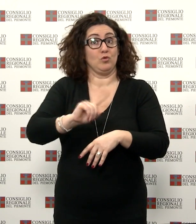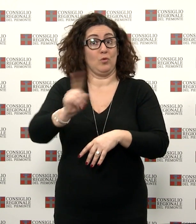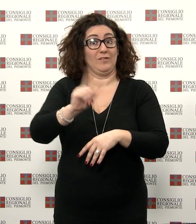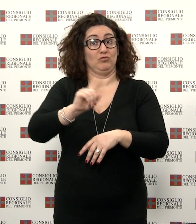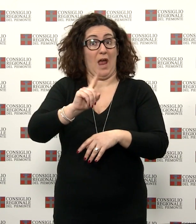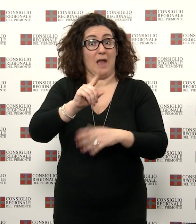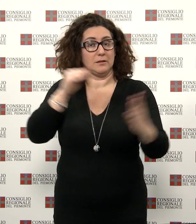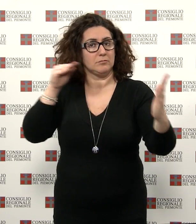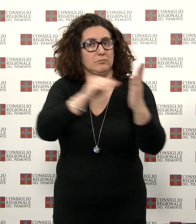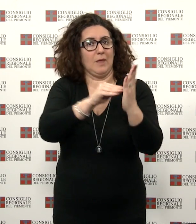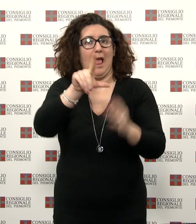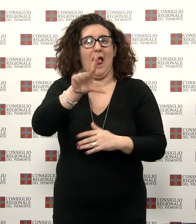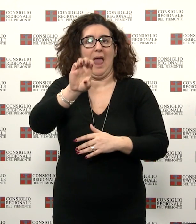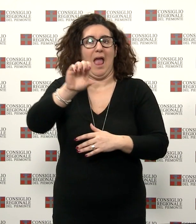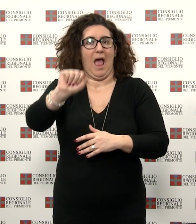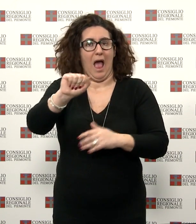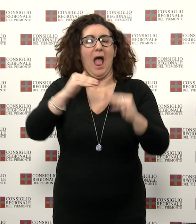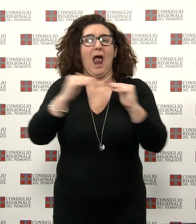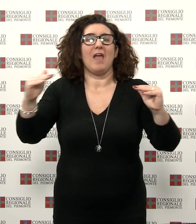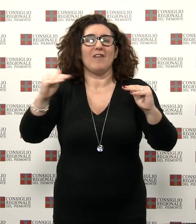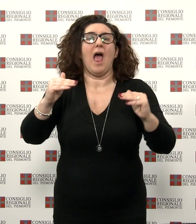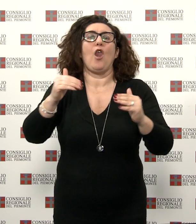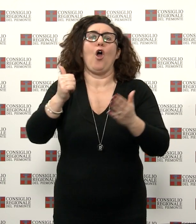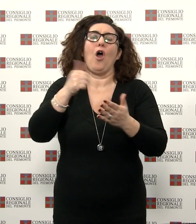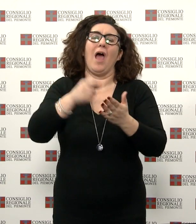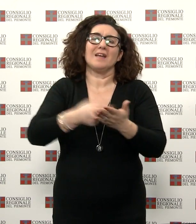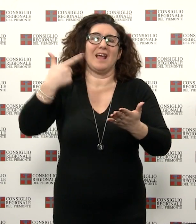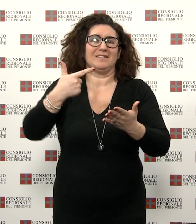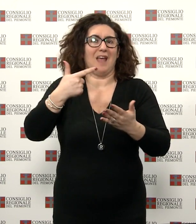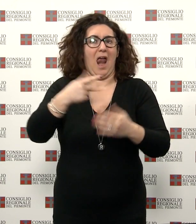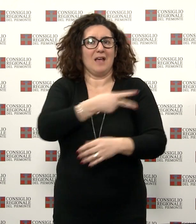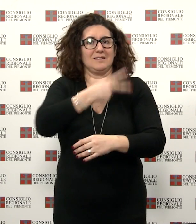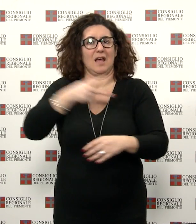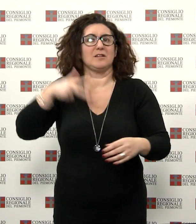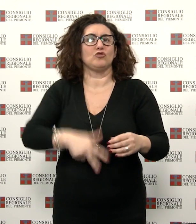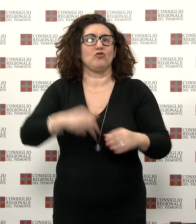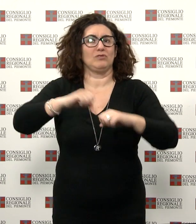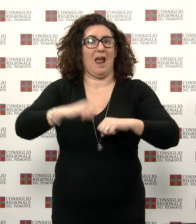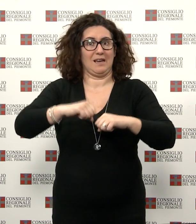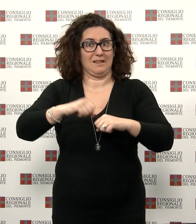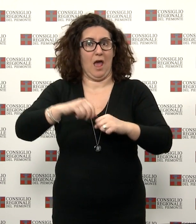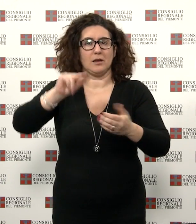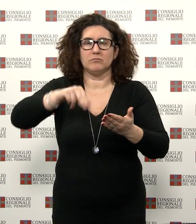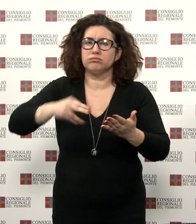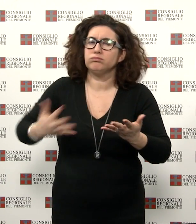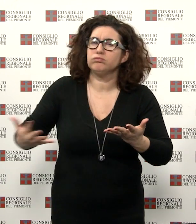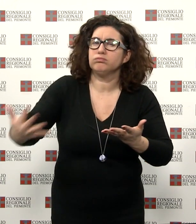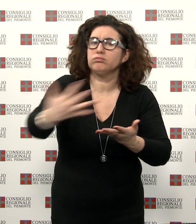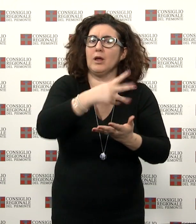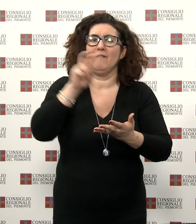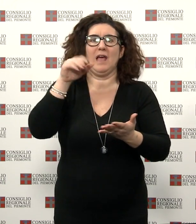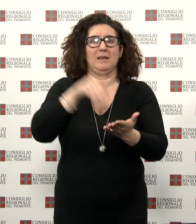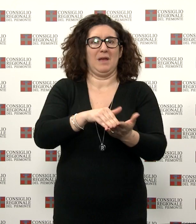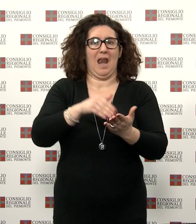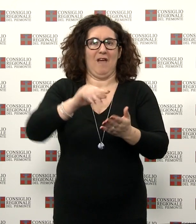dei lea i livelli essenziali di assistenza socio sanitaria la petizione popolare nazionale è stata consegnata al presidente del